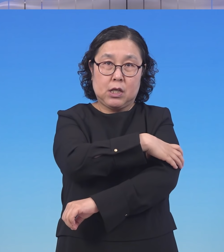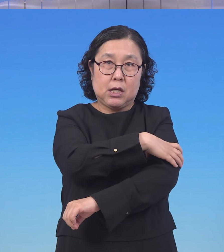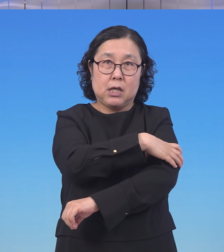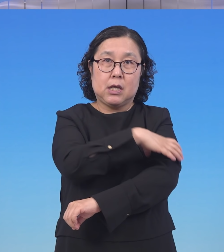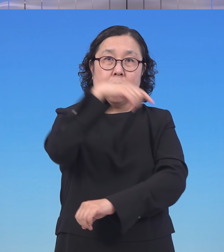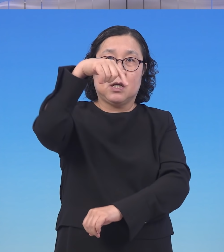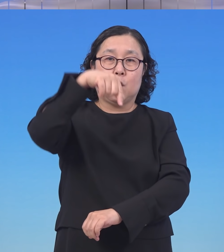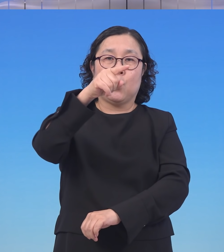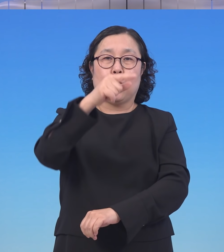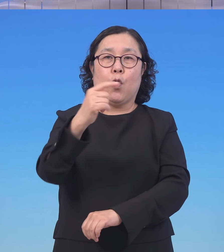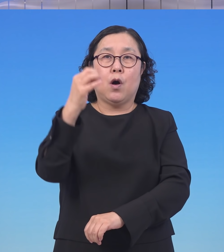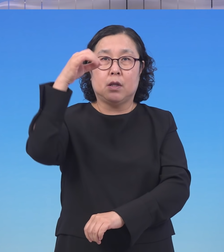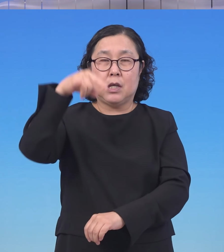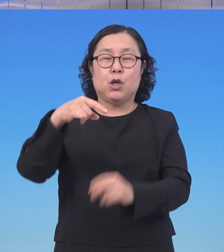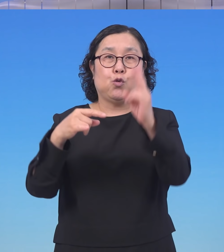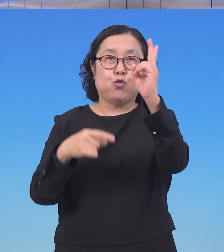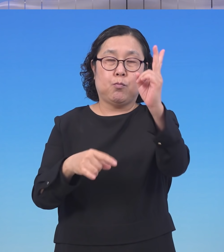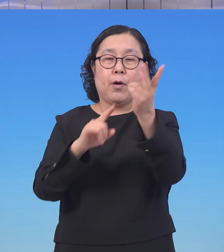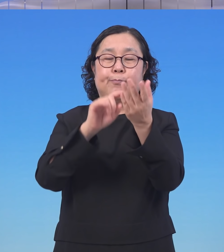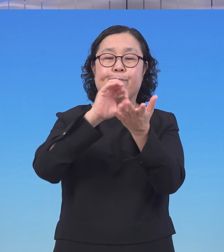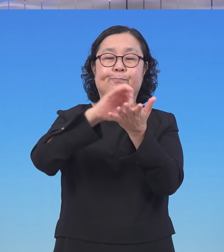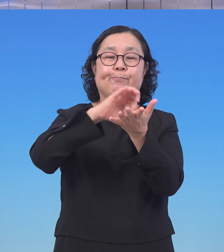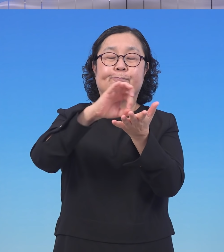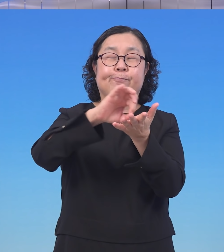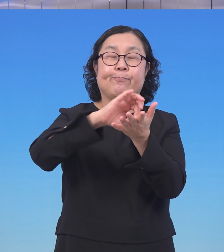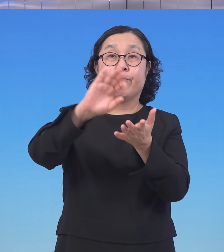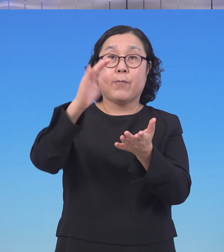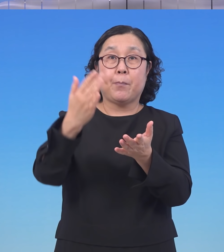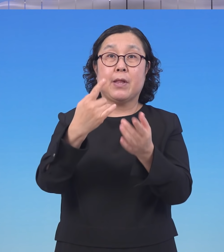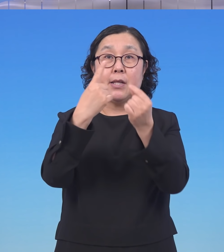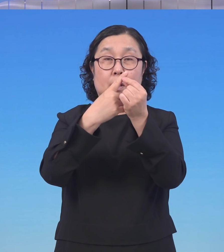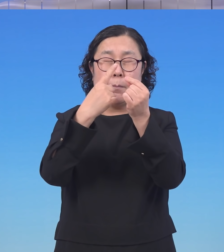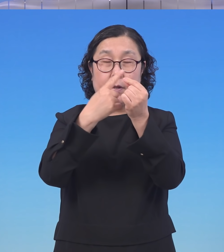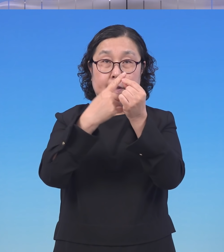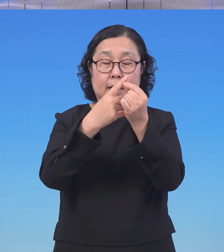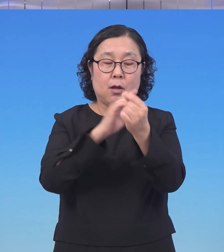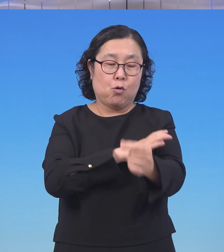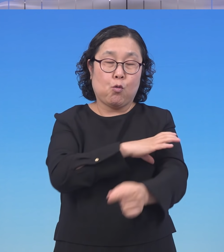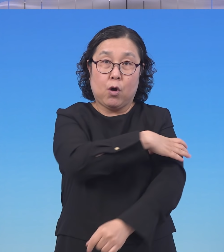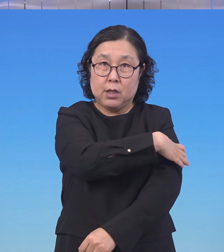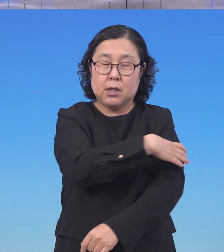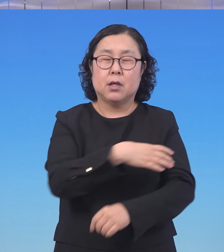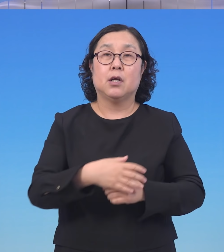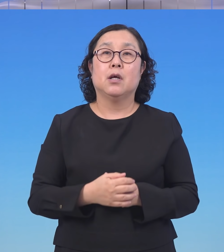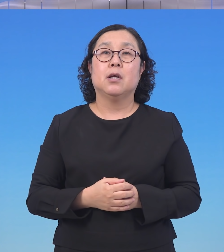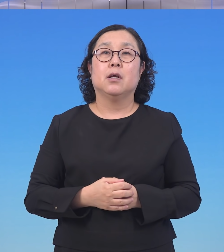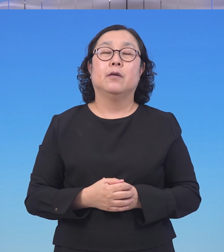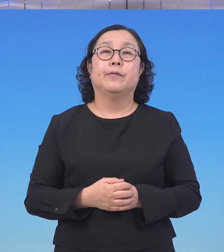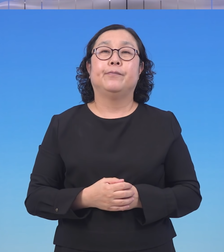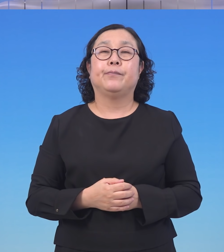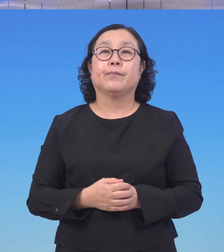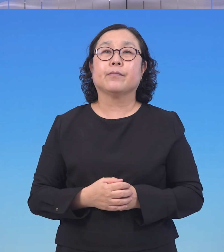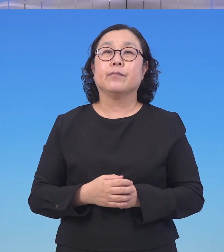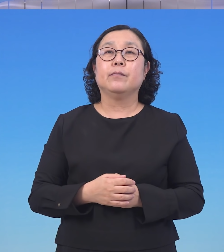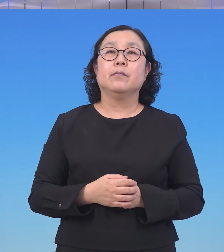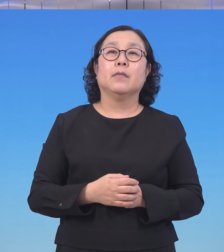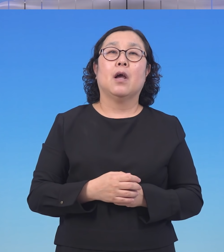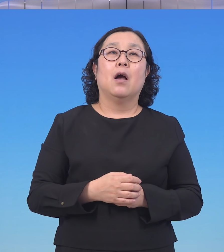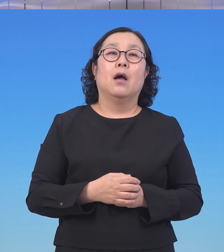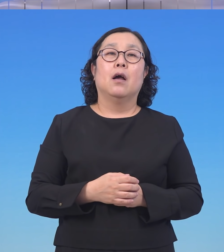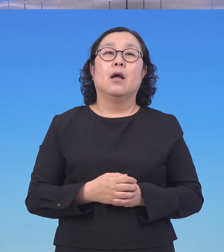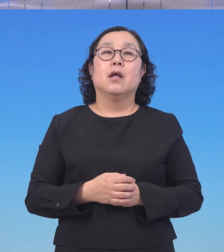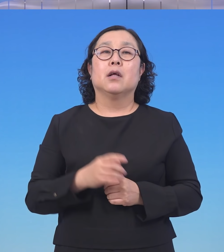단어가 2번이나 결정적으로 쓰여지는 것을 볼 수가 있습니다. 첫 번째로 이 권위라는 단어가 나오는 데가